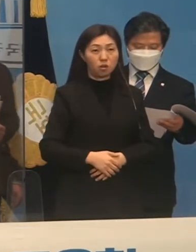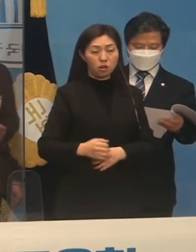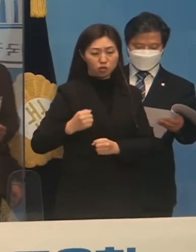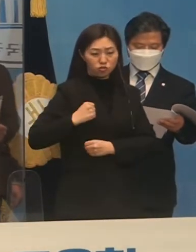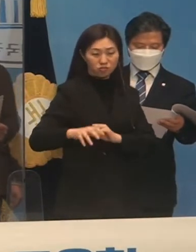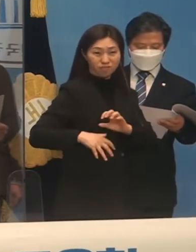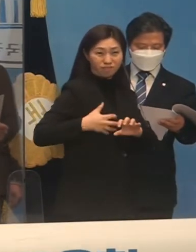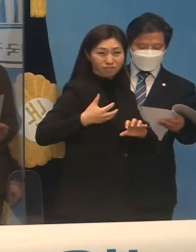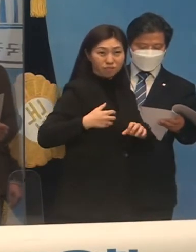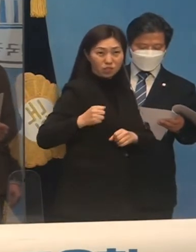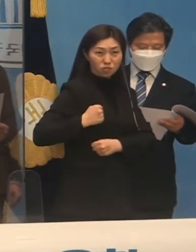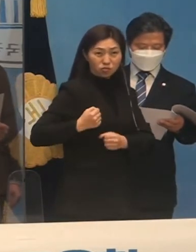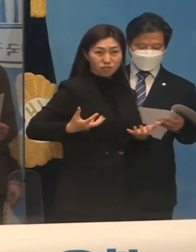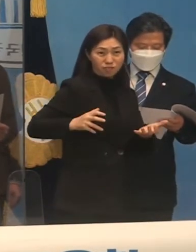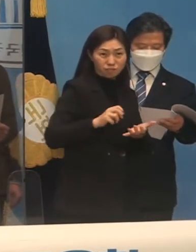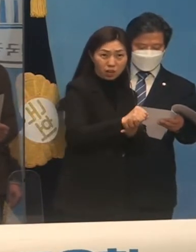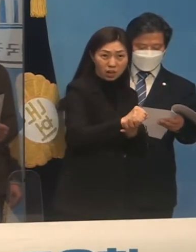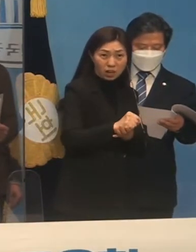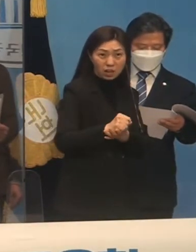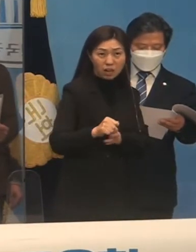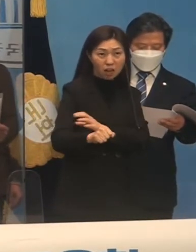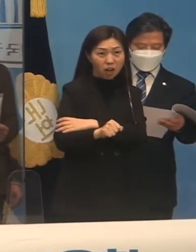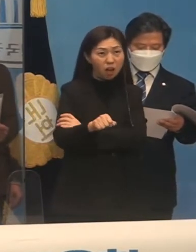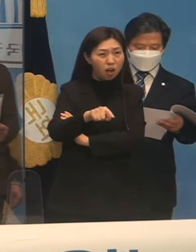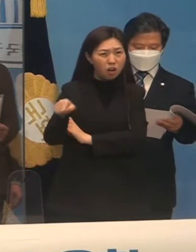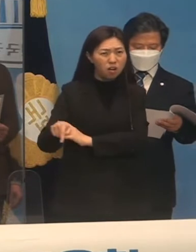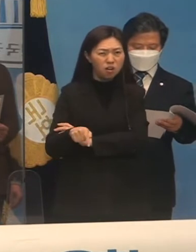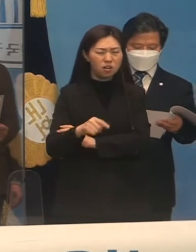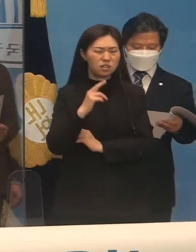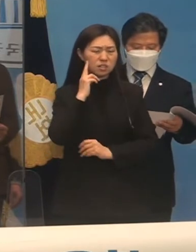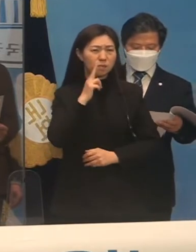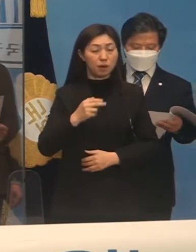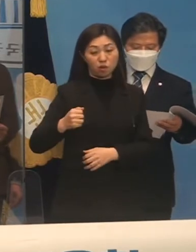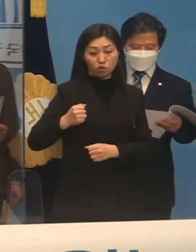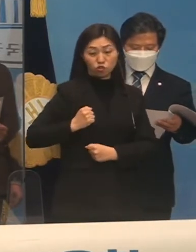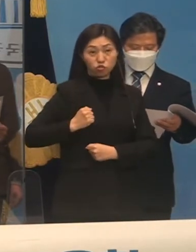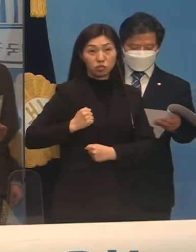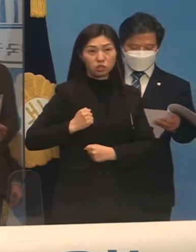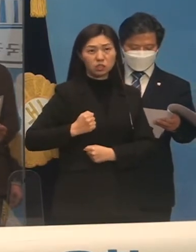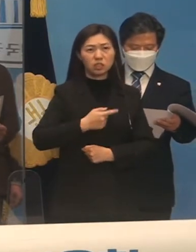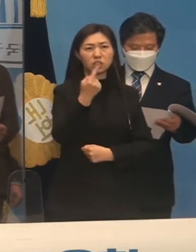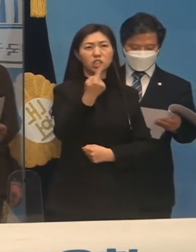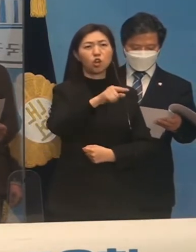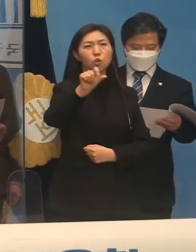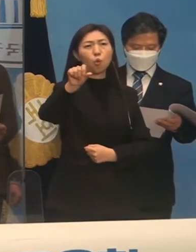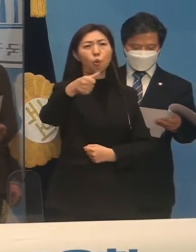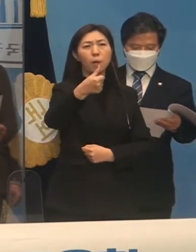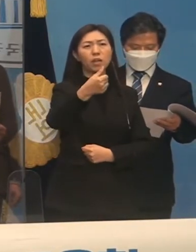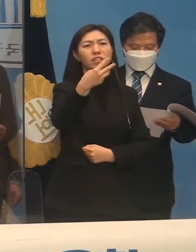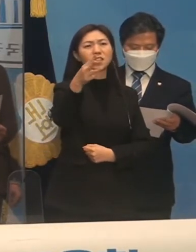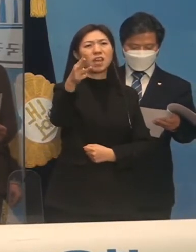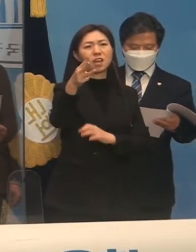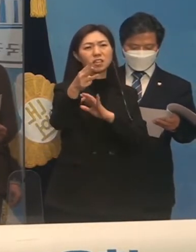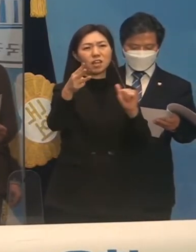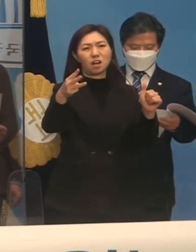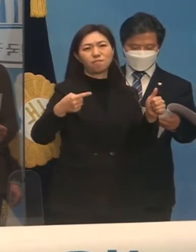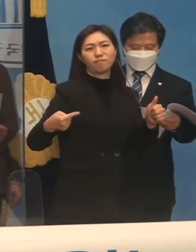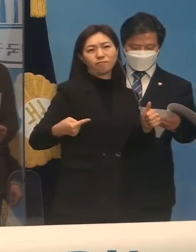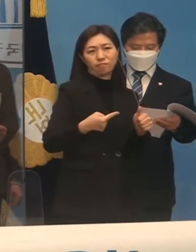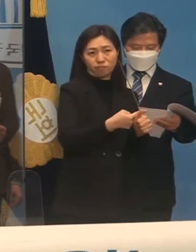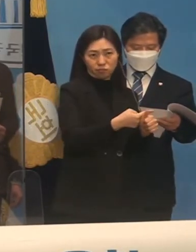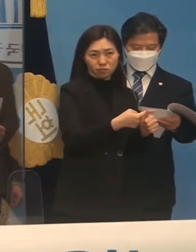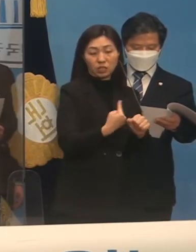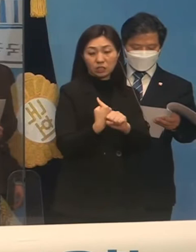잔혹한 범죄로 대응했습니다. 군대는 무려 1,503명을 살해했는데